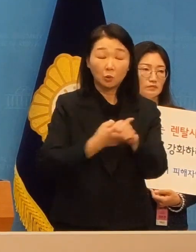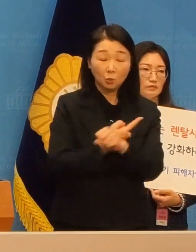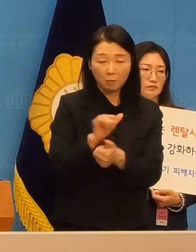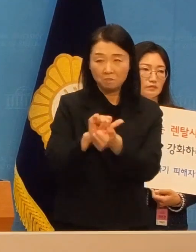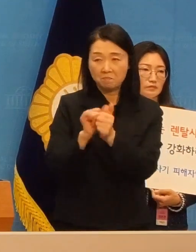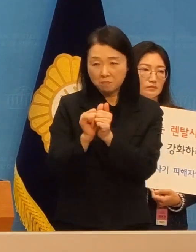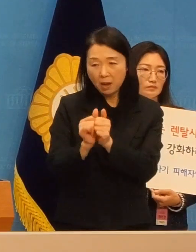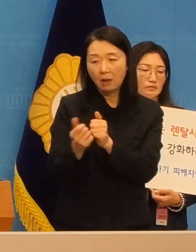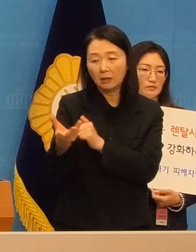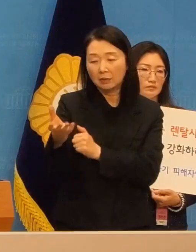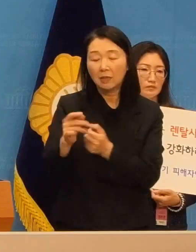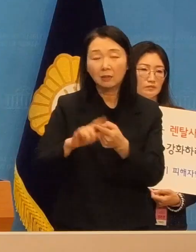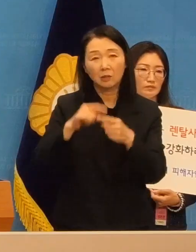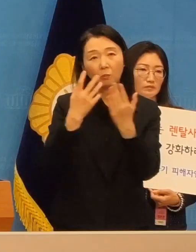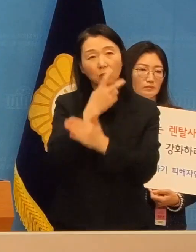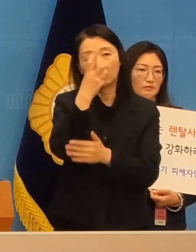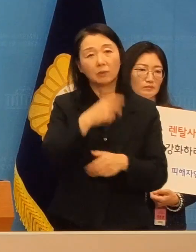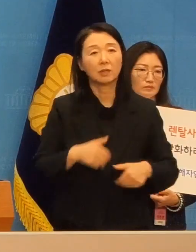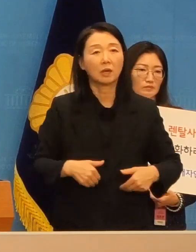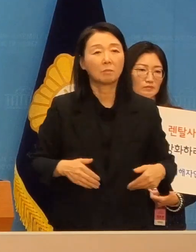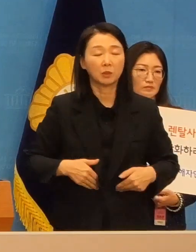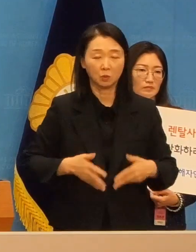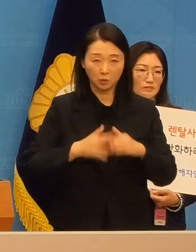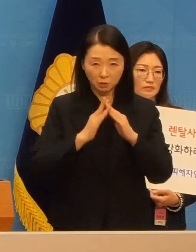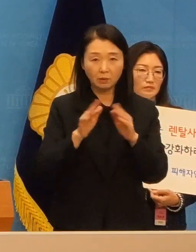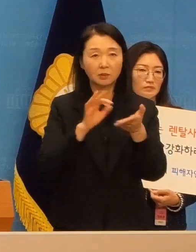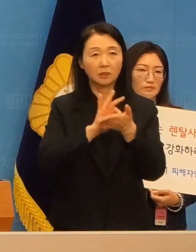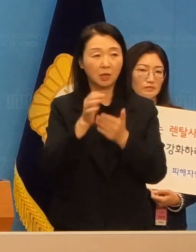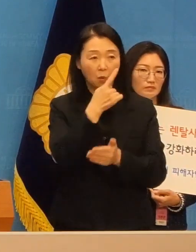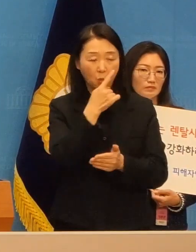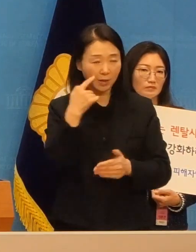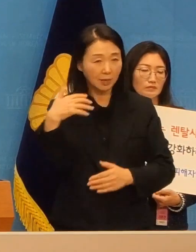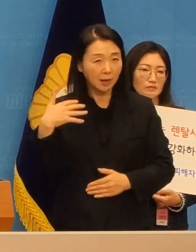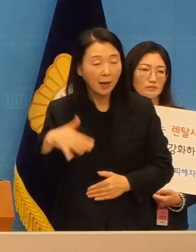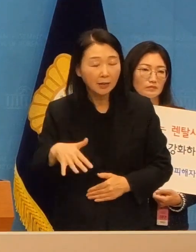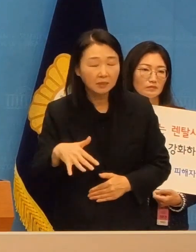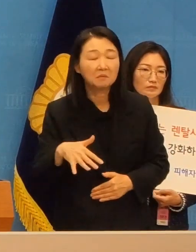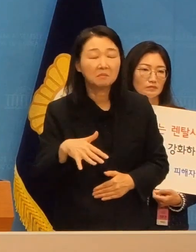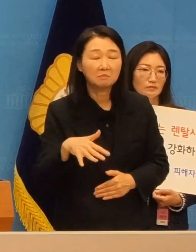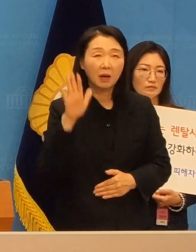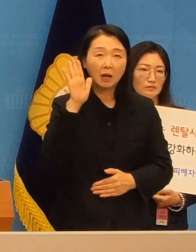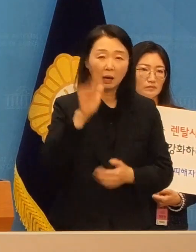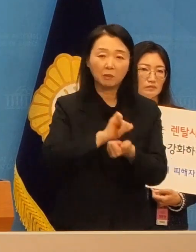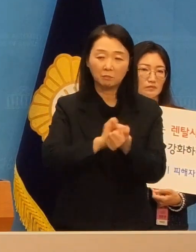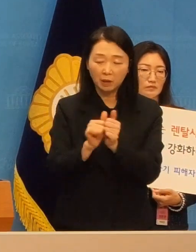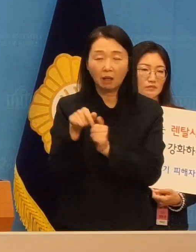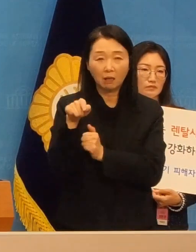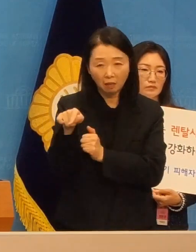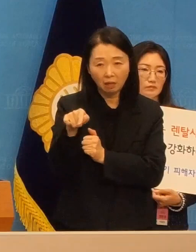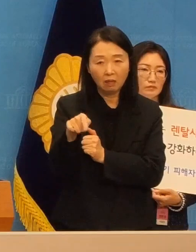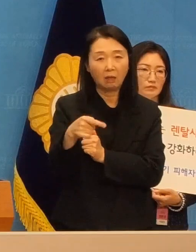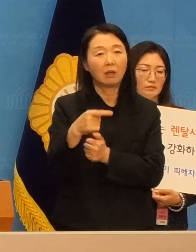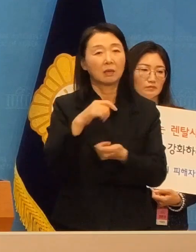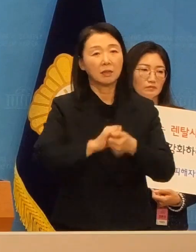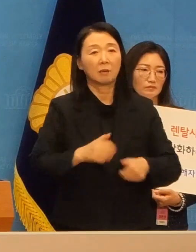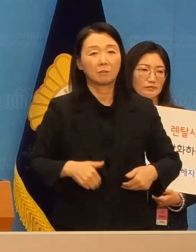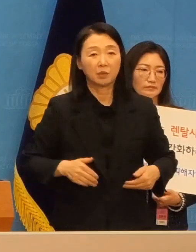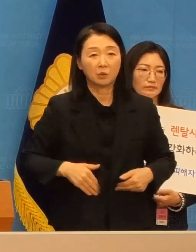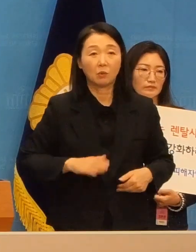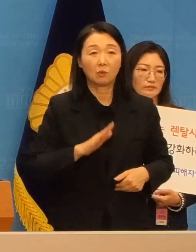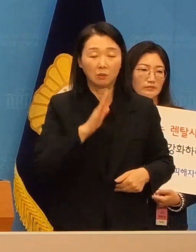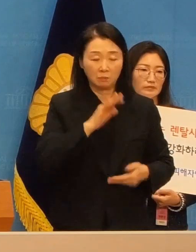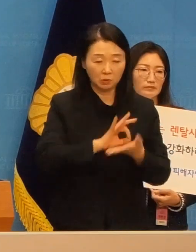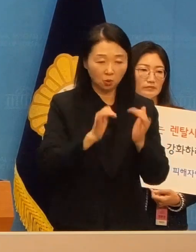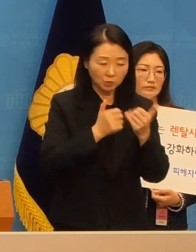팩토링 전반에 대한 전수조사와 설치 사용이 확인되지 않은 미래채권의 팩토링 유동화 제한, 실질이